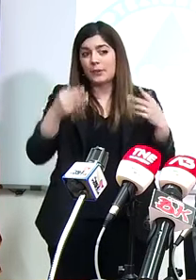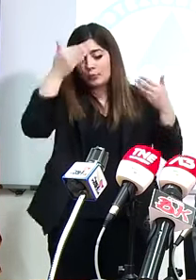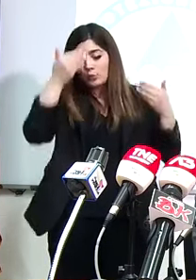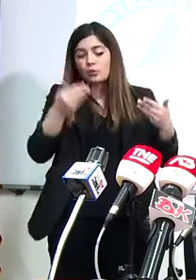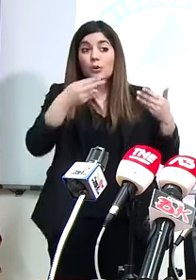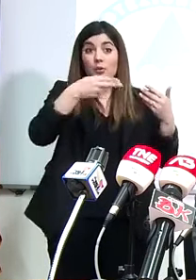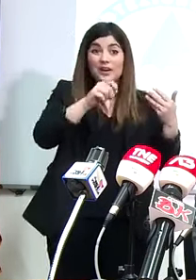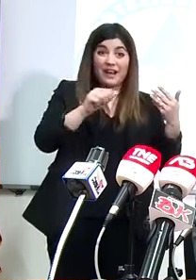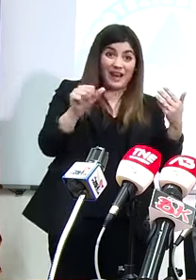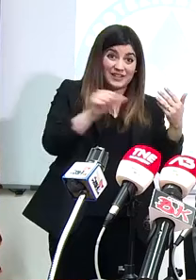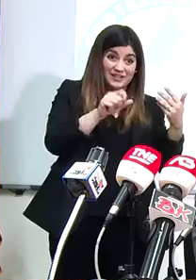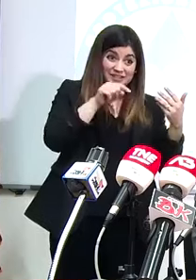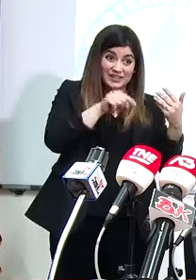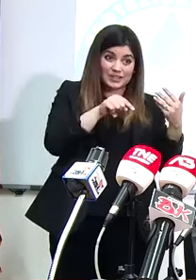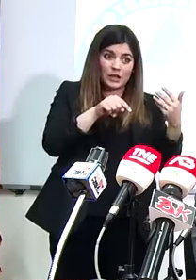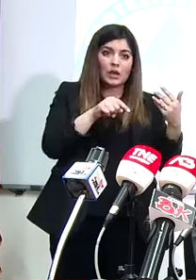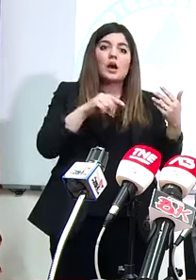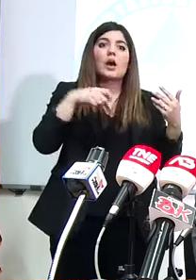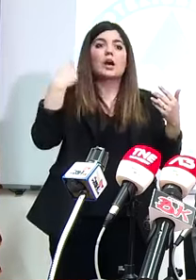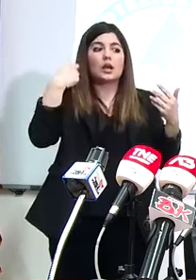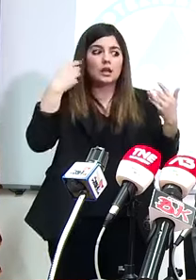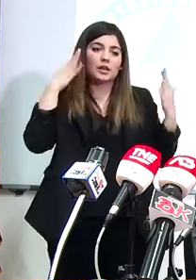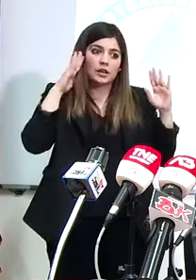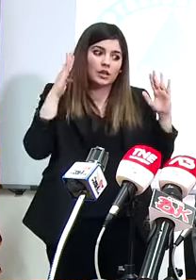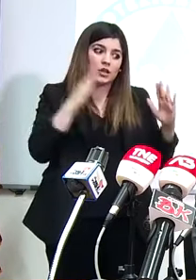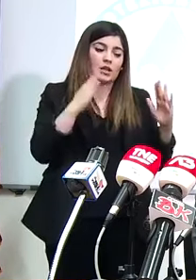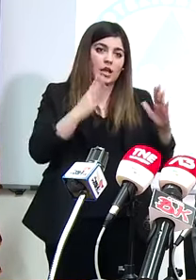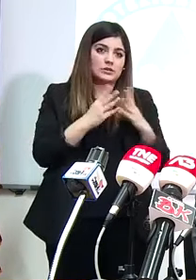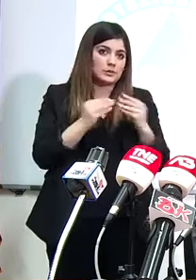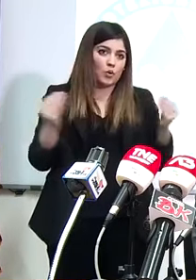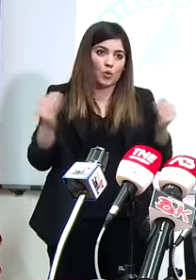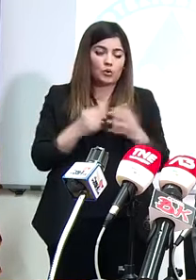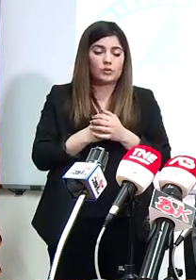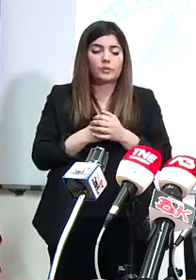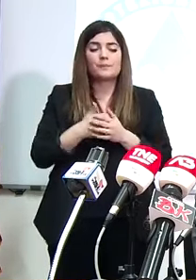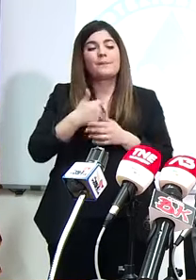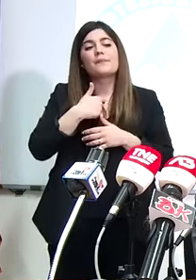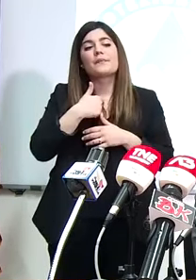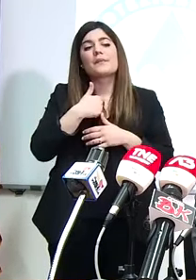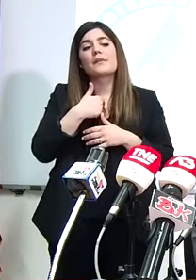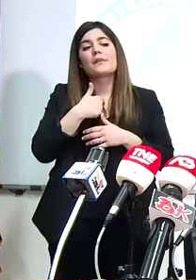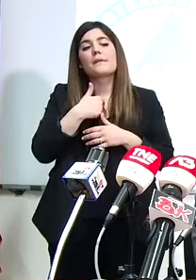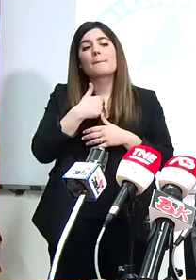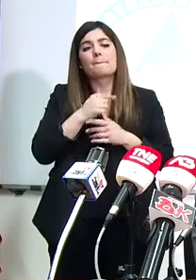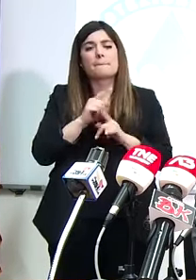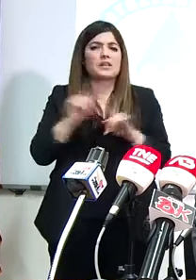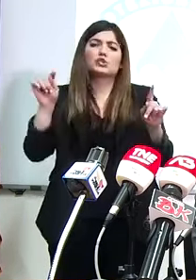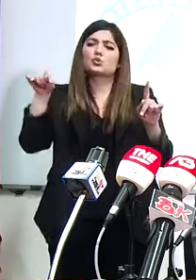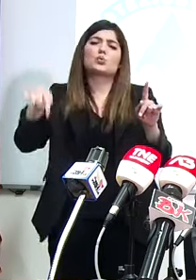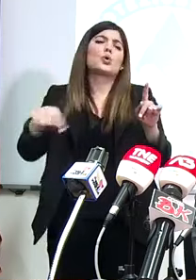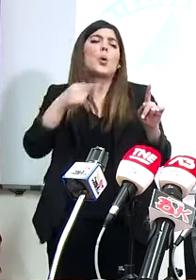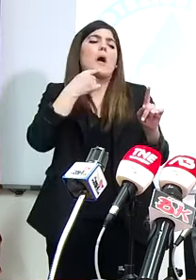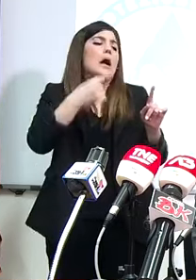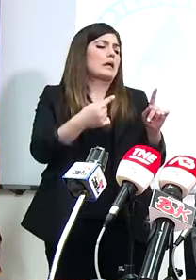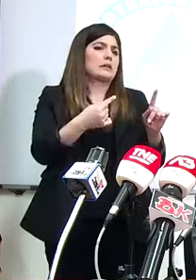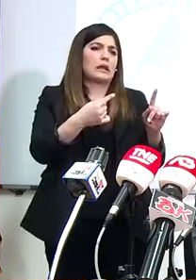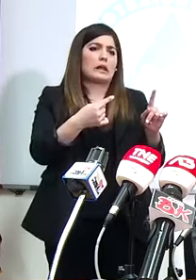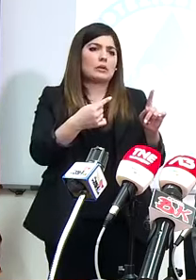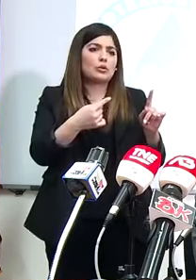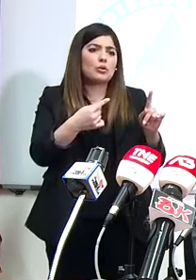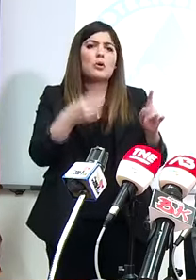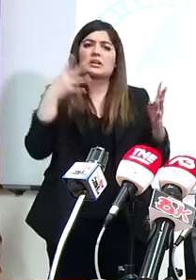l'interesse è assolutamente rilevante ecco io mi permetto di nessuno qui ha mai messo in discussione la buona fede della